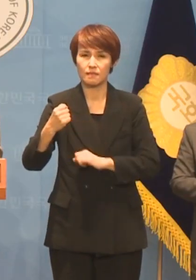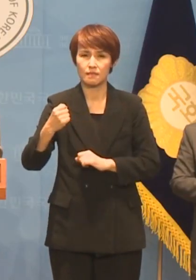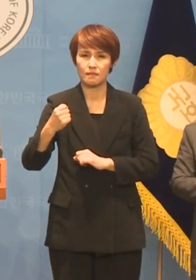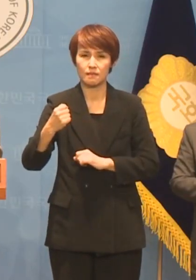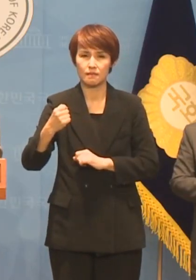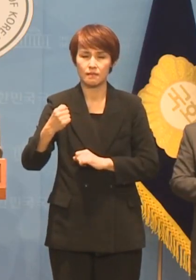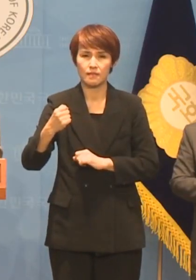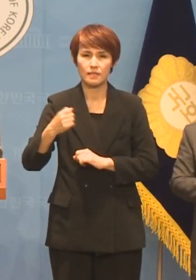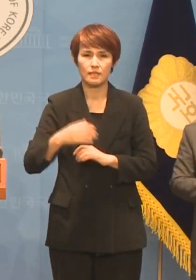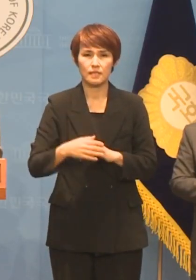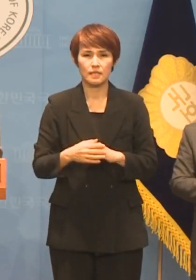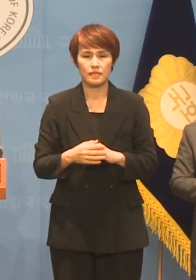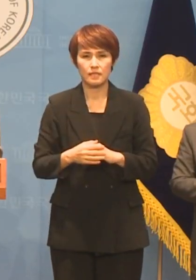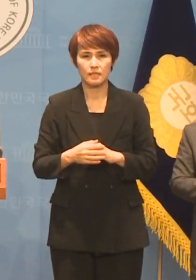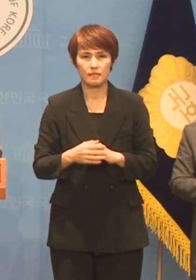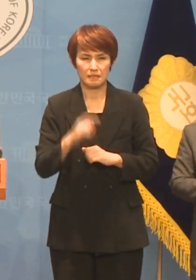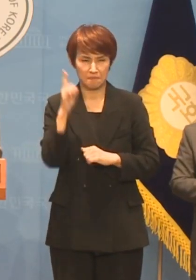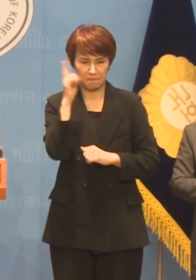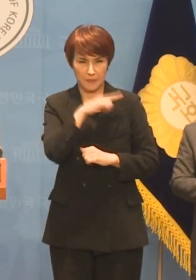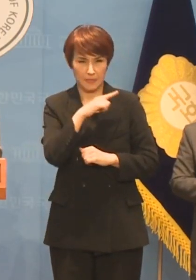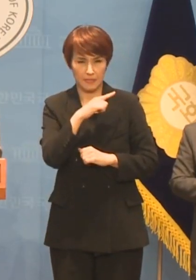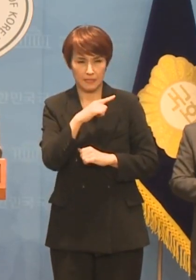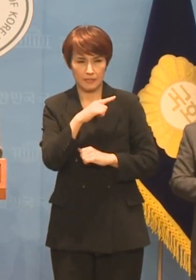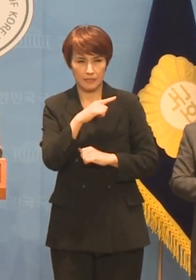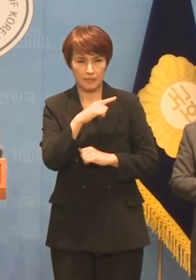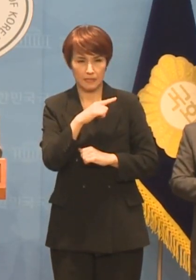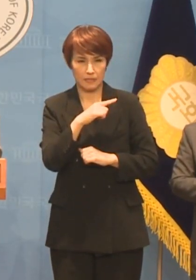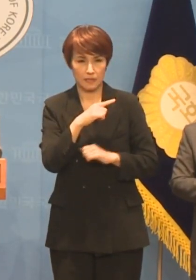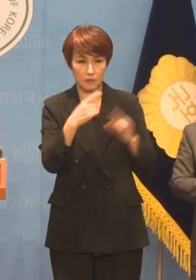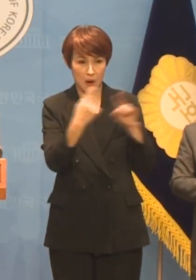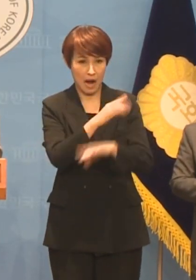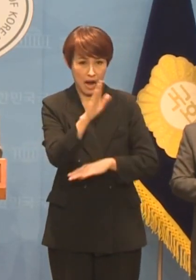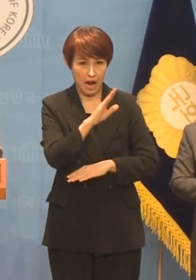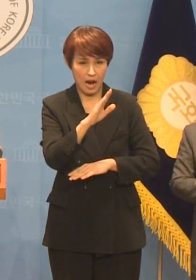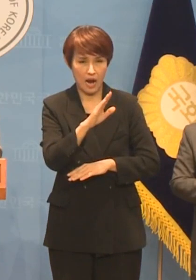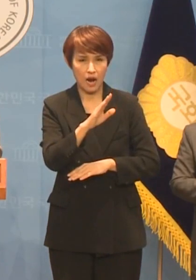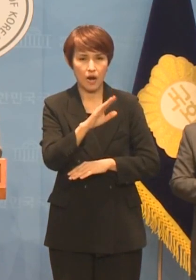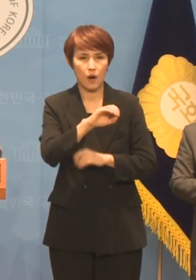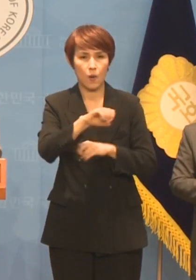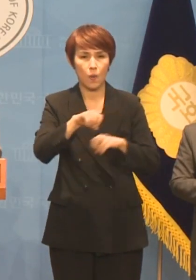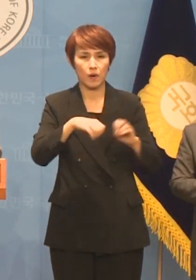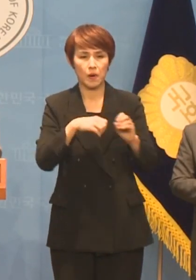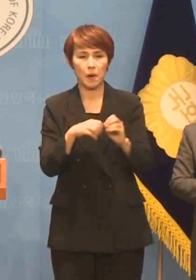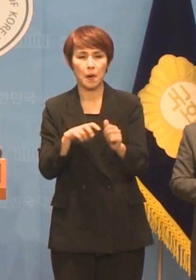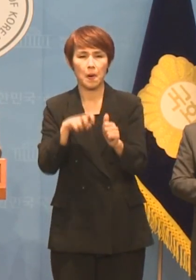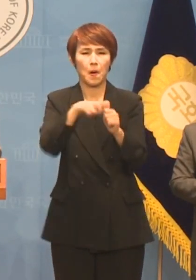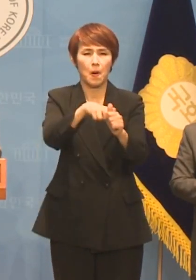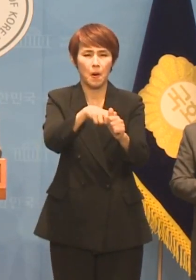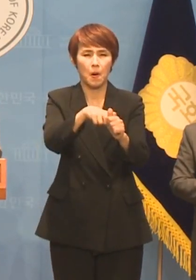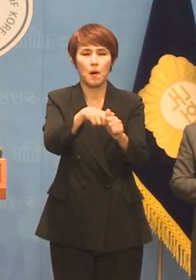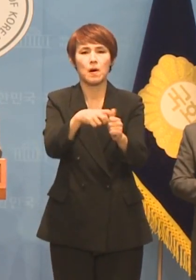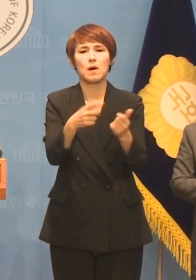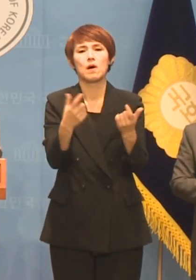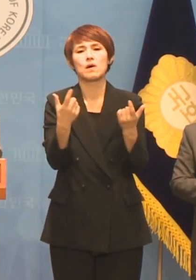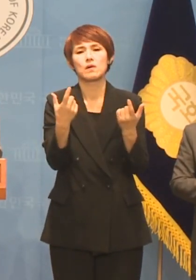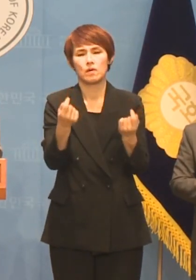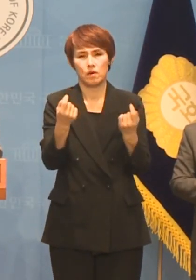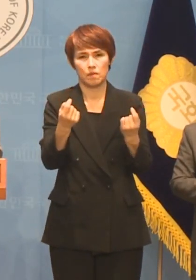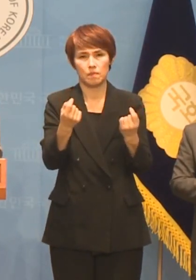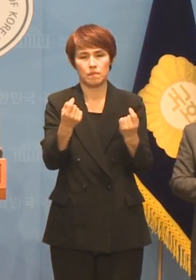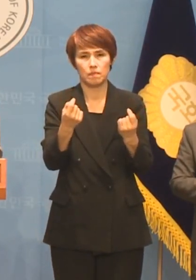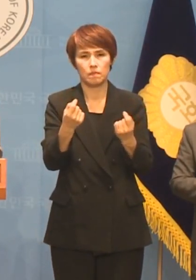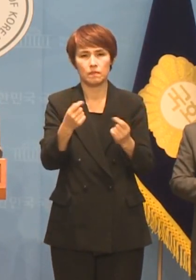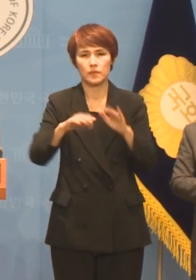암세포를 치료하려는 것이 아니라 오히려 암세포에 기생하는 기생충처럼 극우